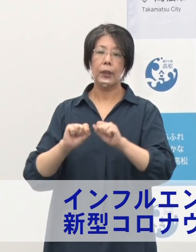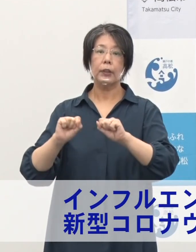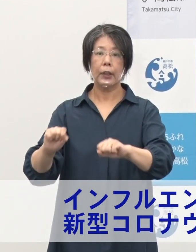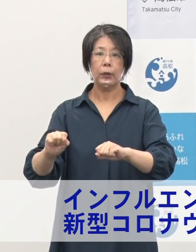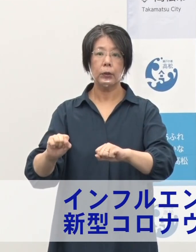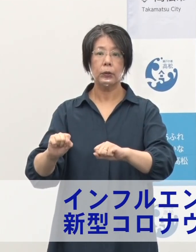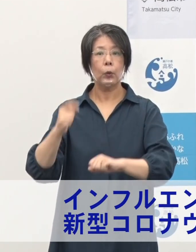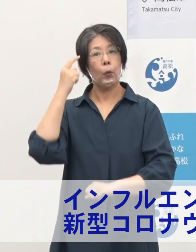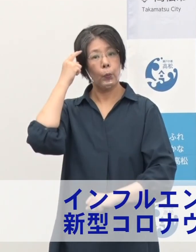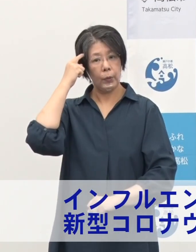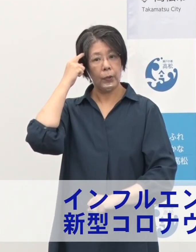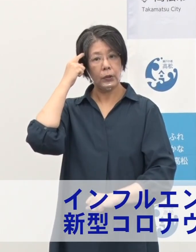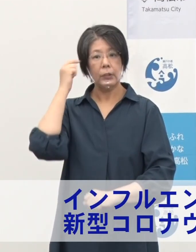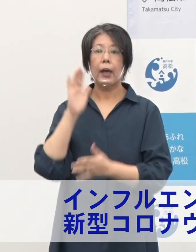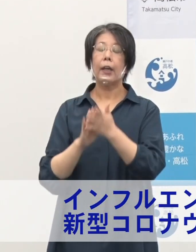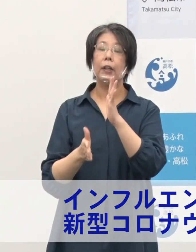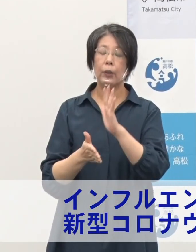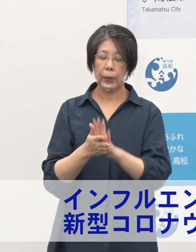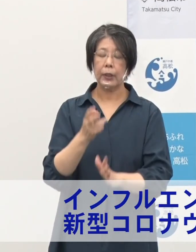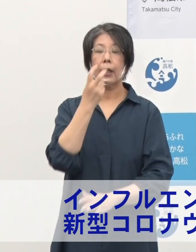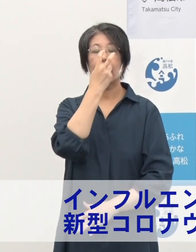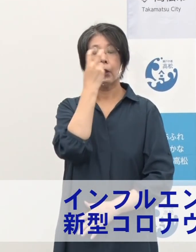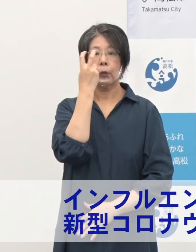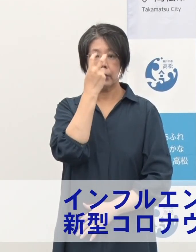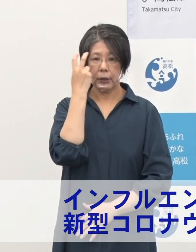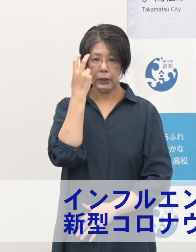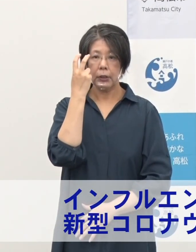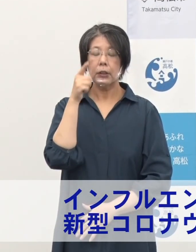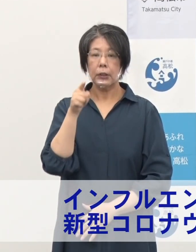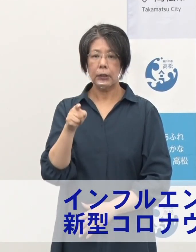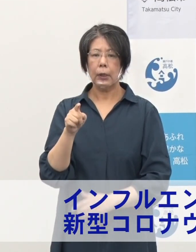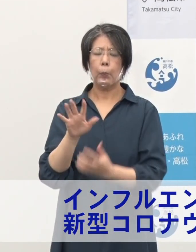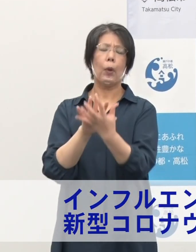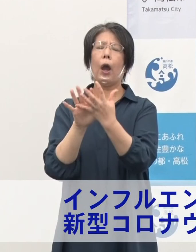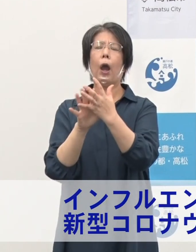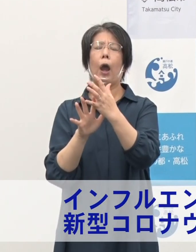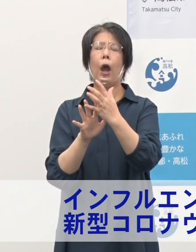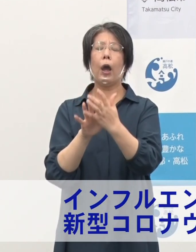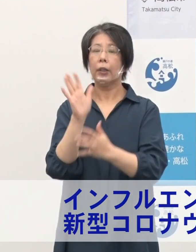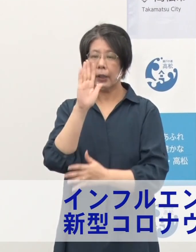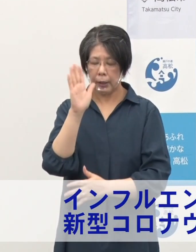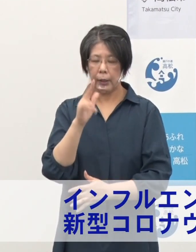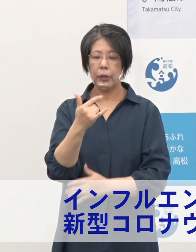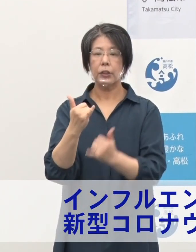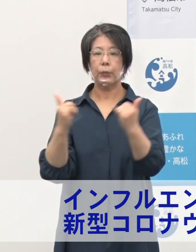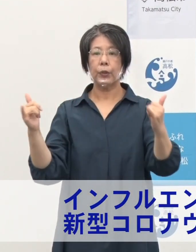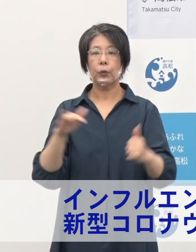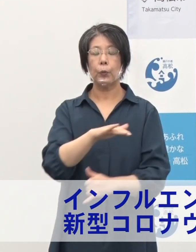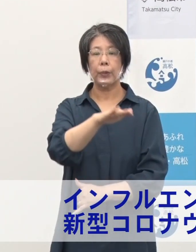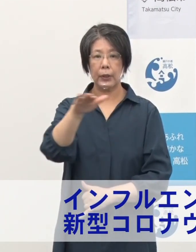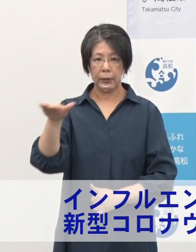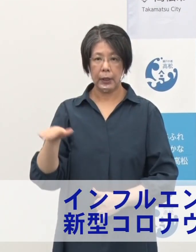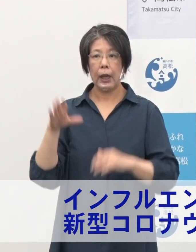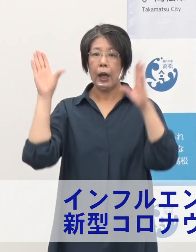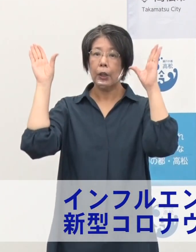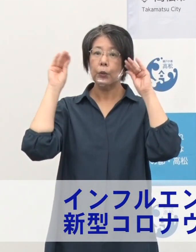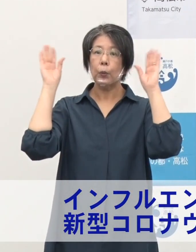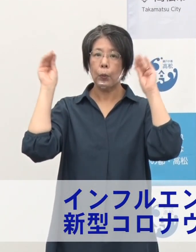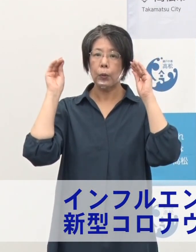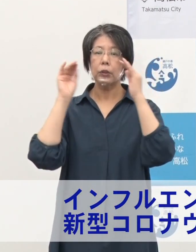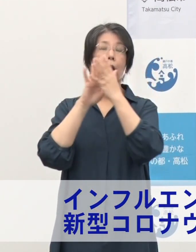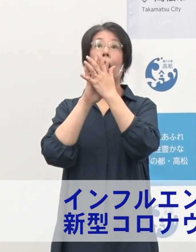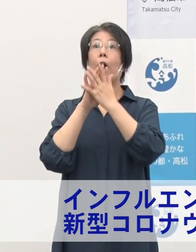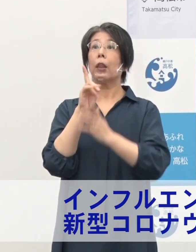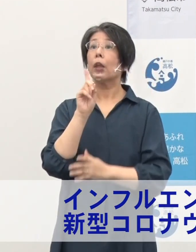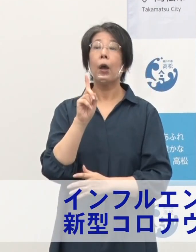再度その辺きちっと確認をしながら大きな混乱が起こらないようにまた市民の皆様が情報として錯綜しない